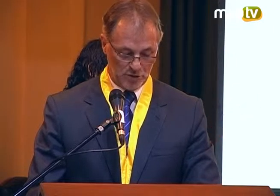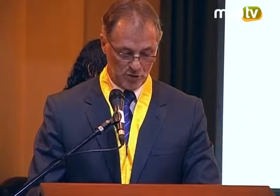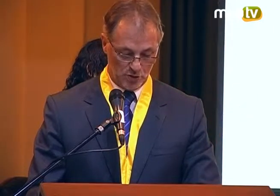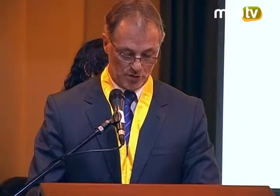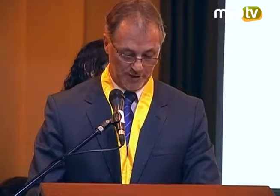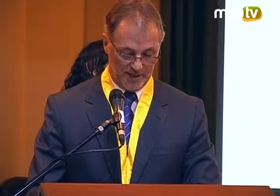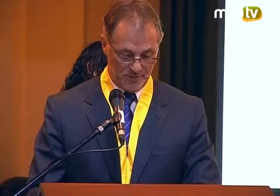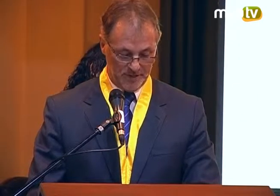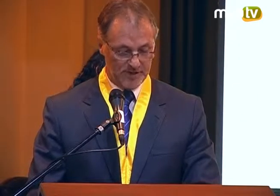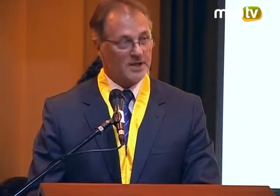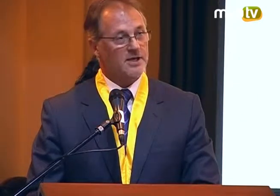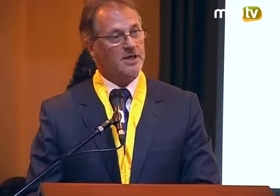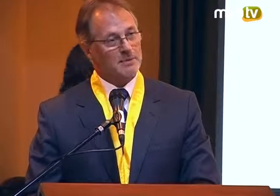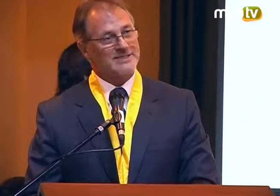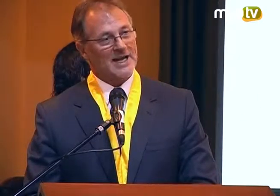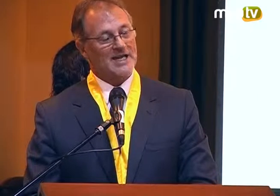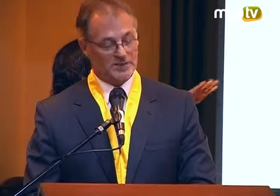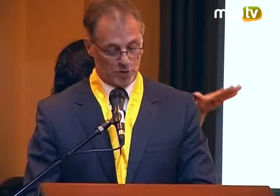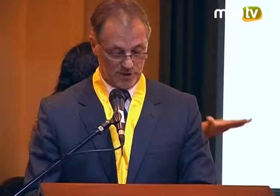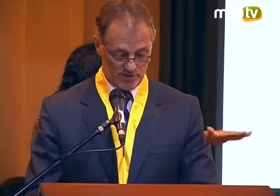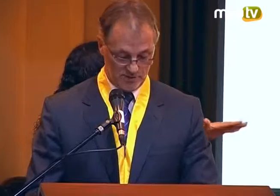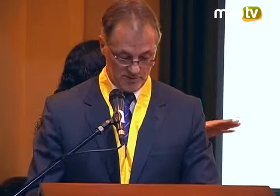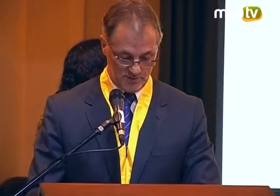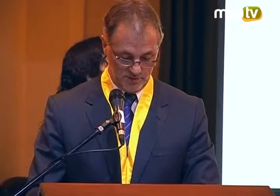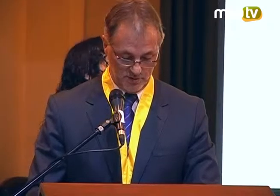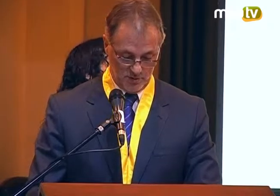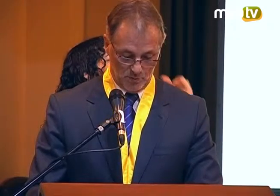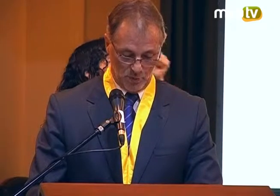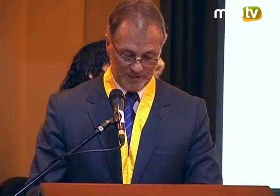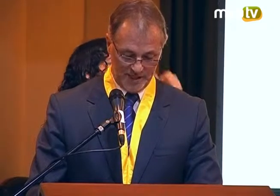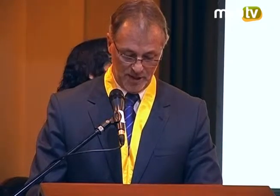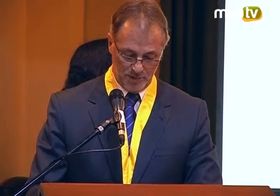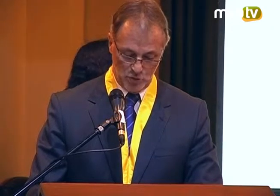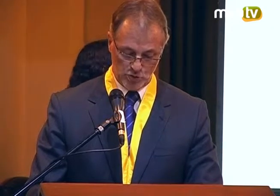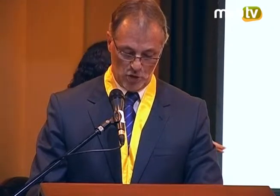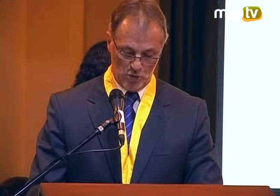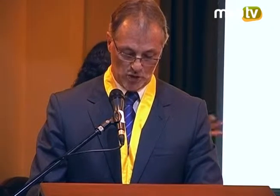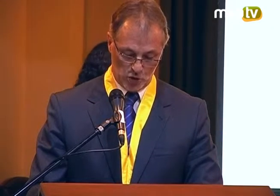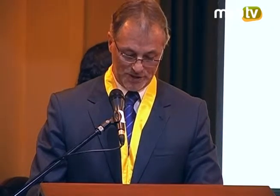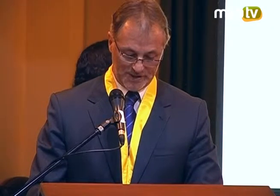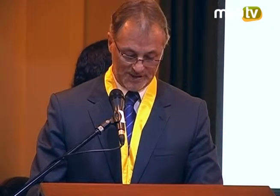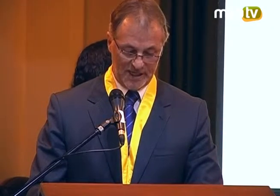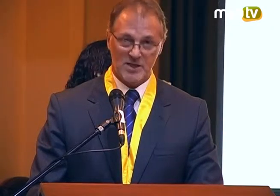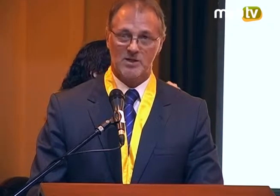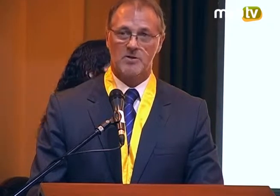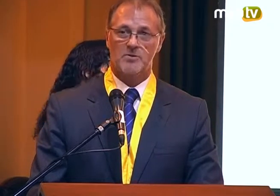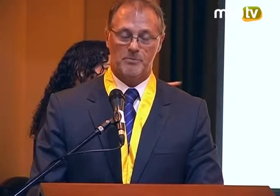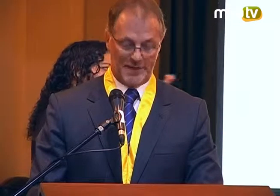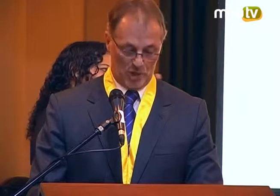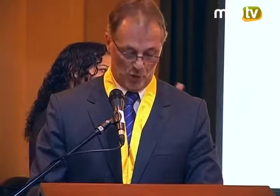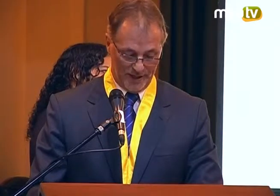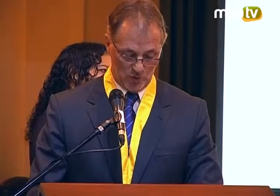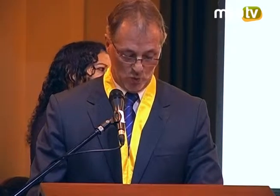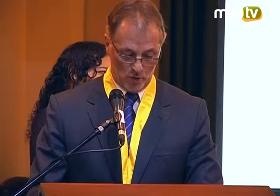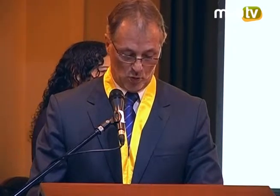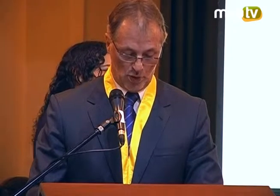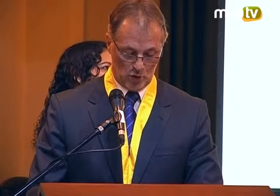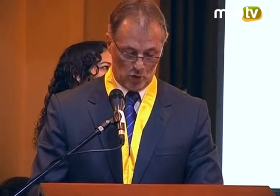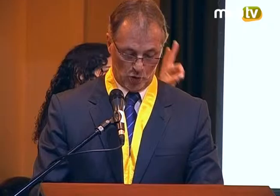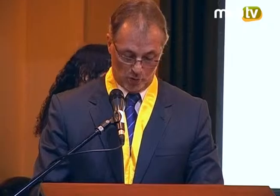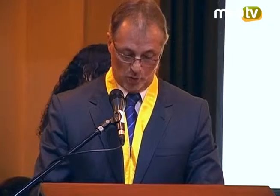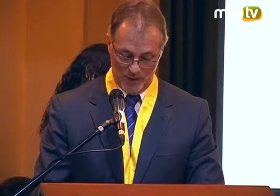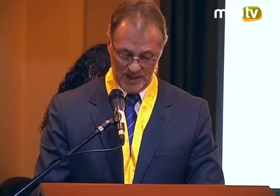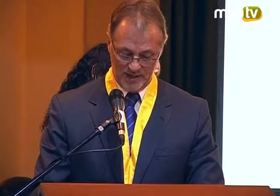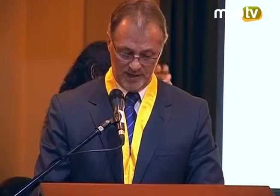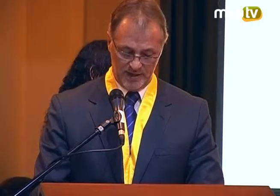el ministro del Ambiente que pasará a la historia por hacer que el Perú sea un actor esencial para lograr un